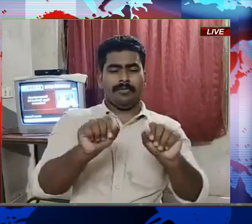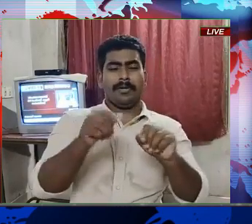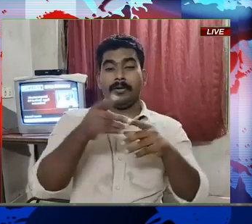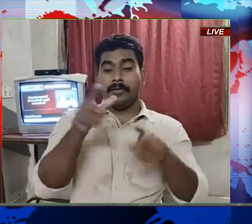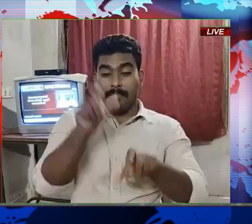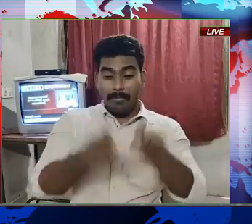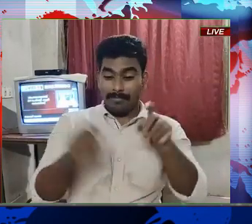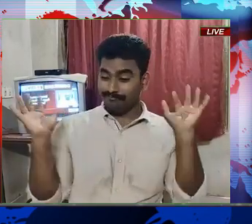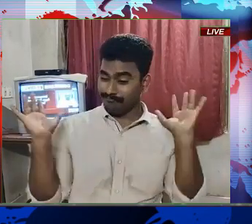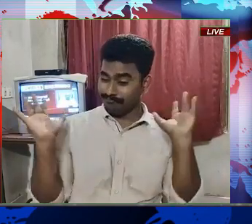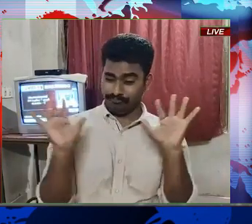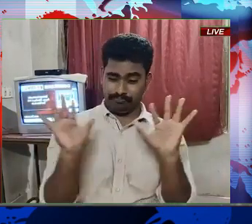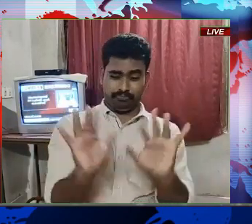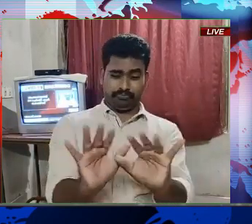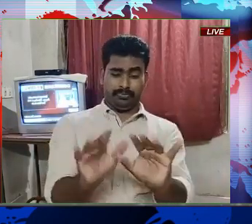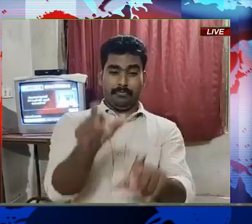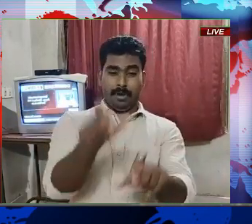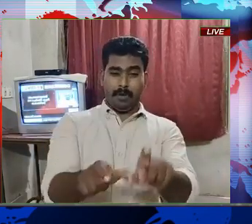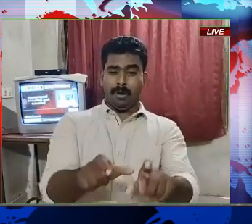മതത്തെക്കുറിച്ചും